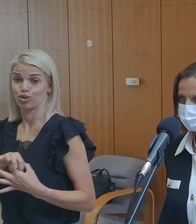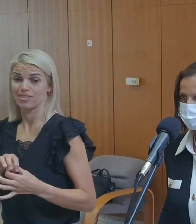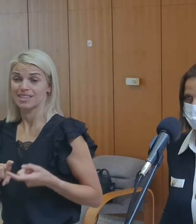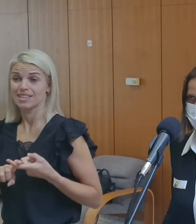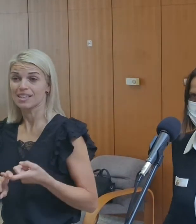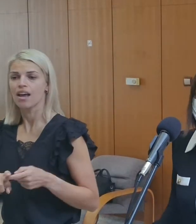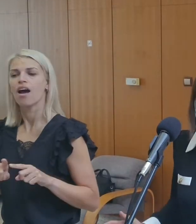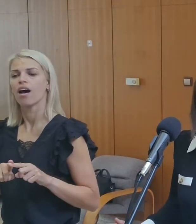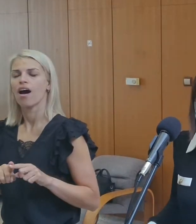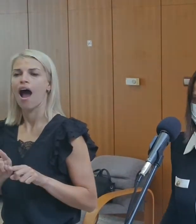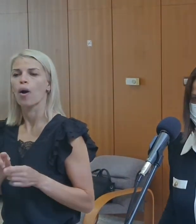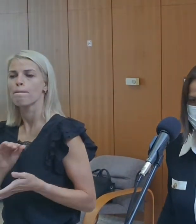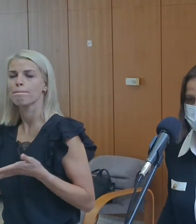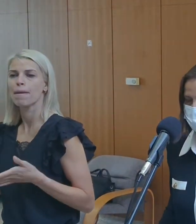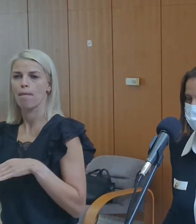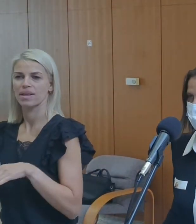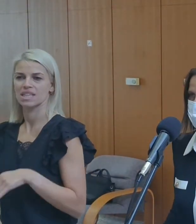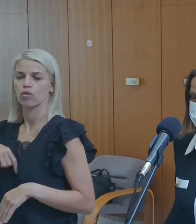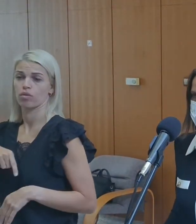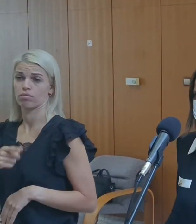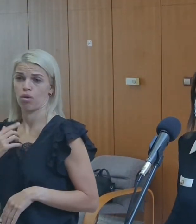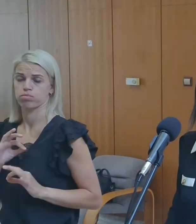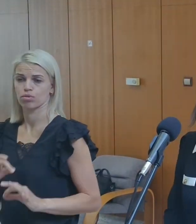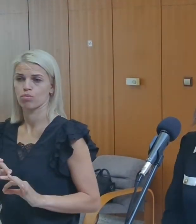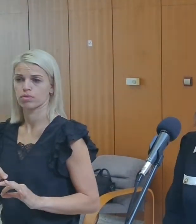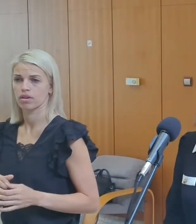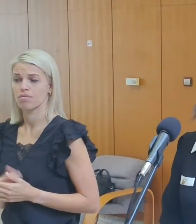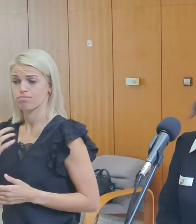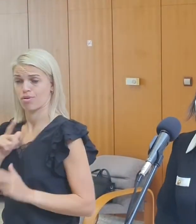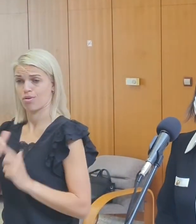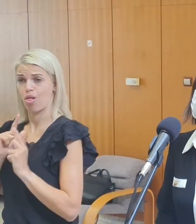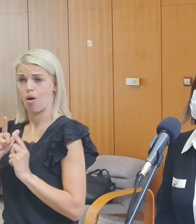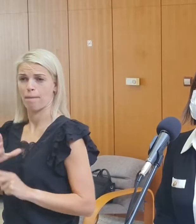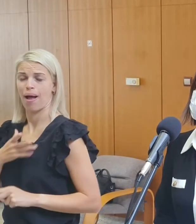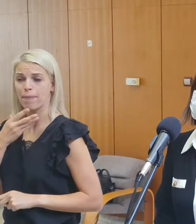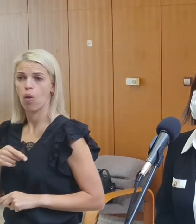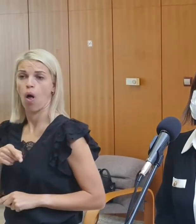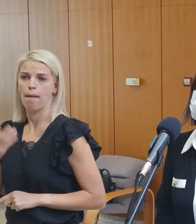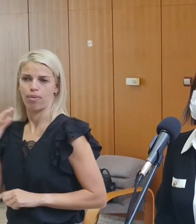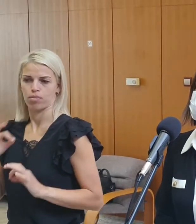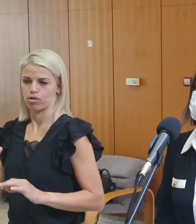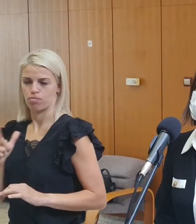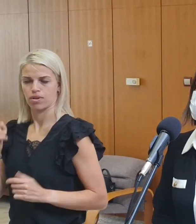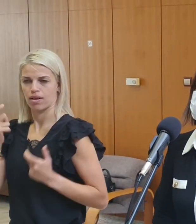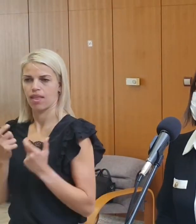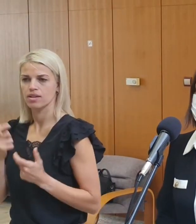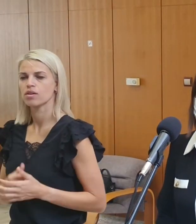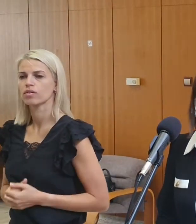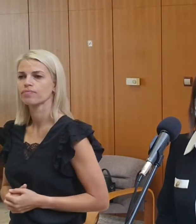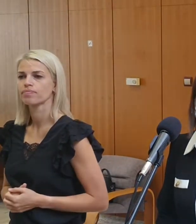ministerstva vnútra. Ja som sa o tom rozprávať s ministrom vnútra, na tom tu máme v zásade zhodu. Ešte ak môžem, tak... Aj ostatné komerčné strany na